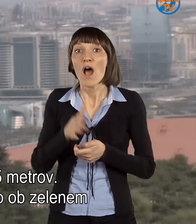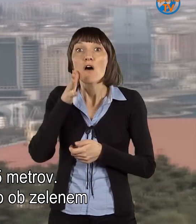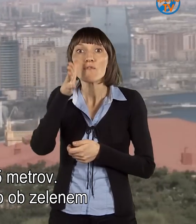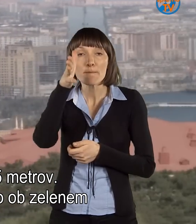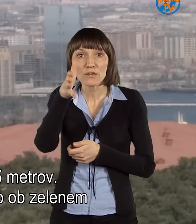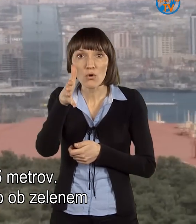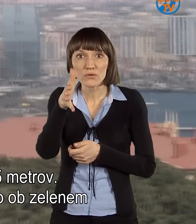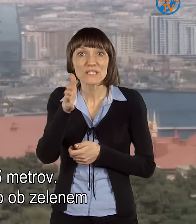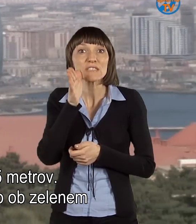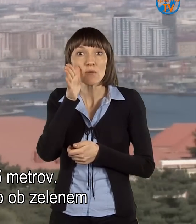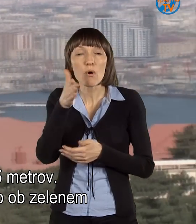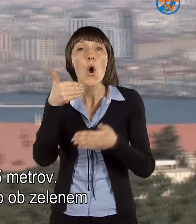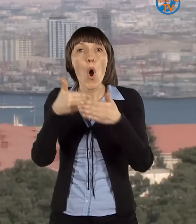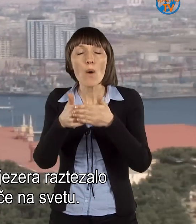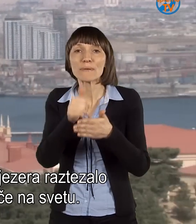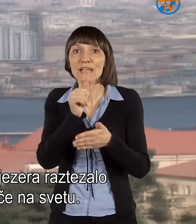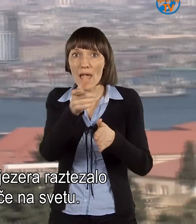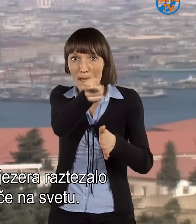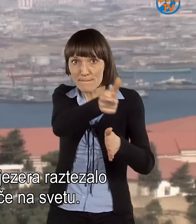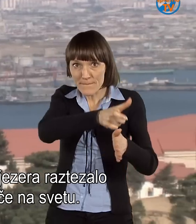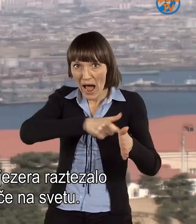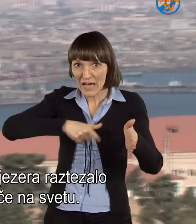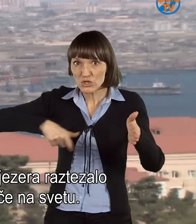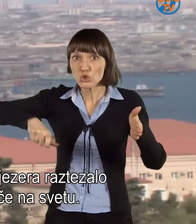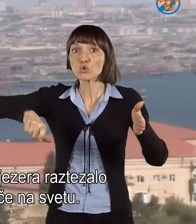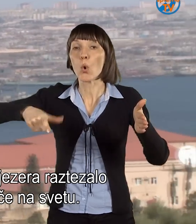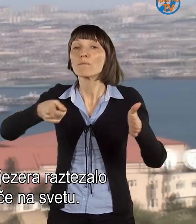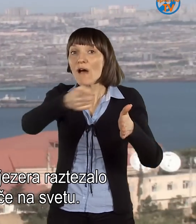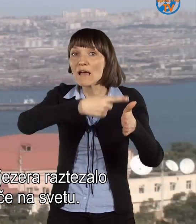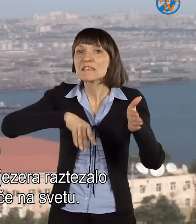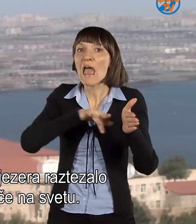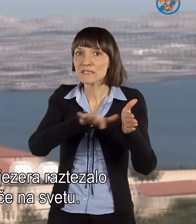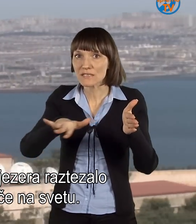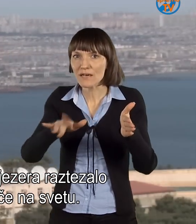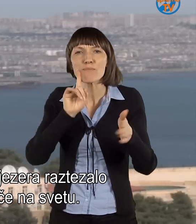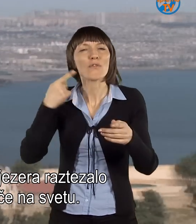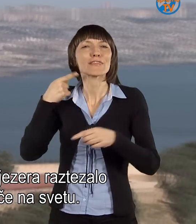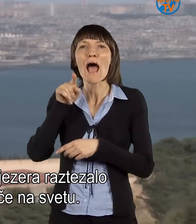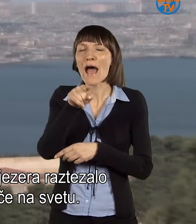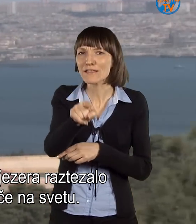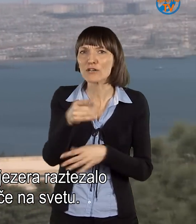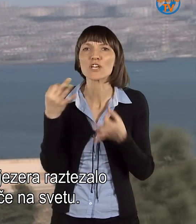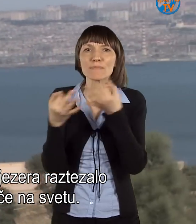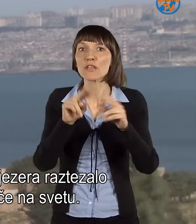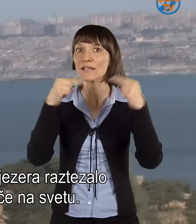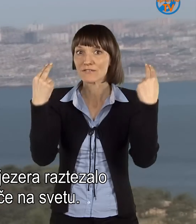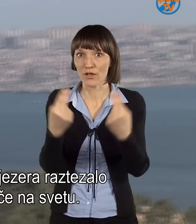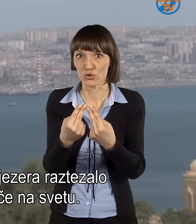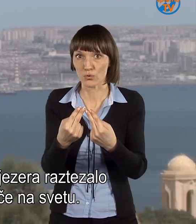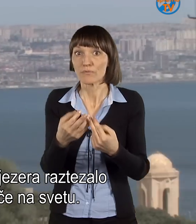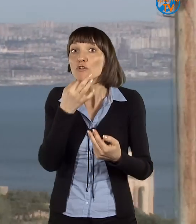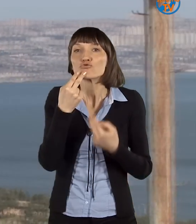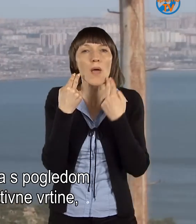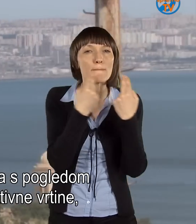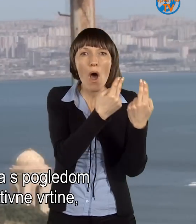V prihodnosti pa se bo ob zelenem pasu obale Kaspijskega jezera raztezalo najdaljše sprehajališče na svetu.